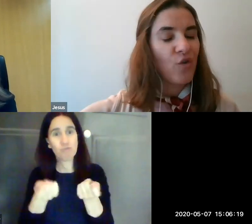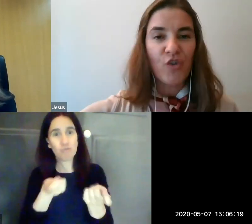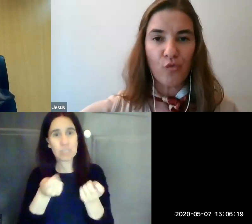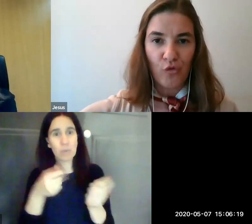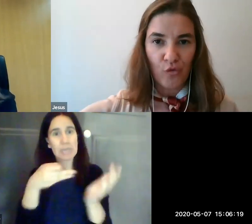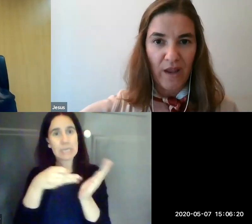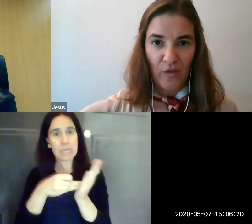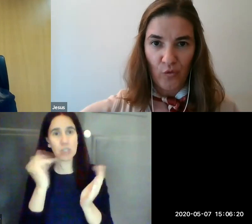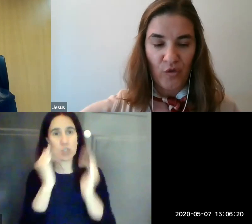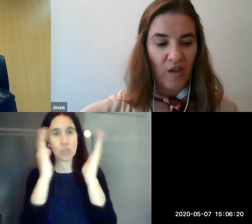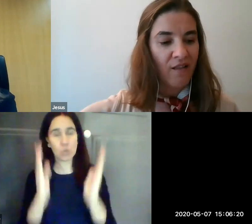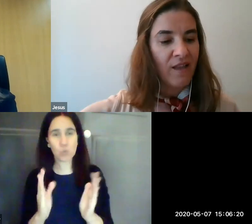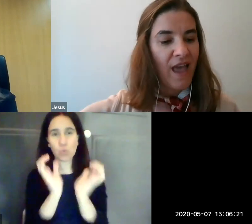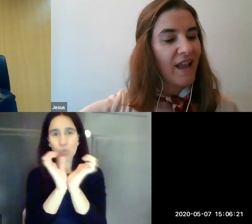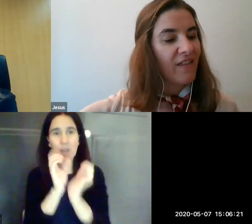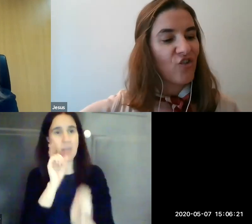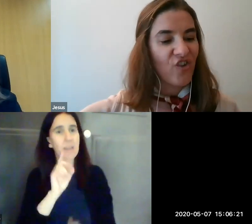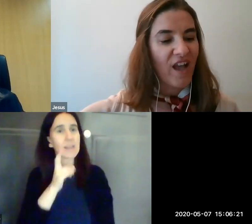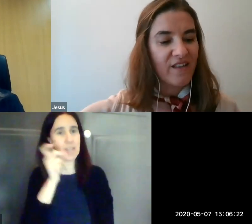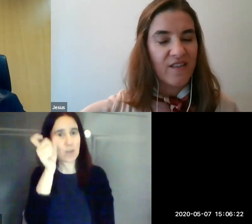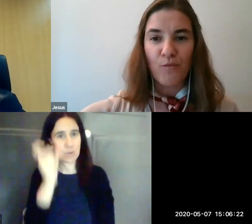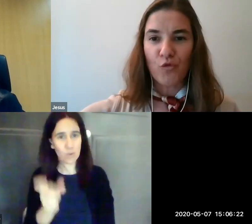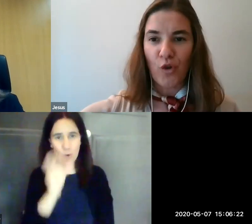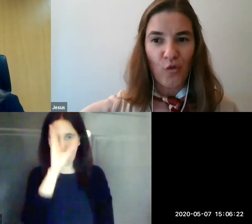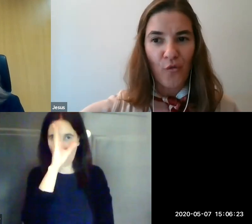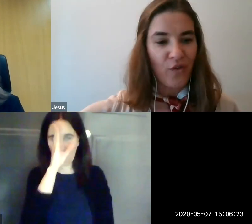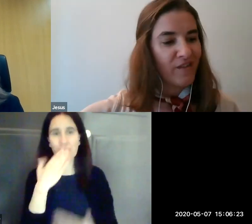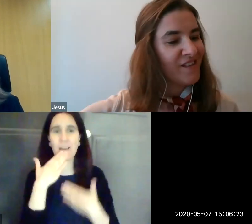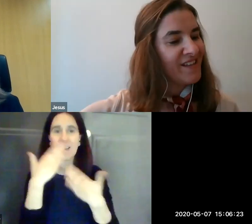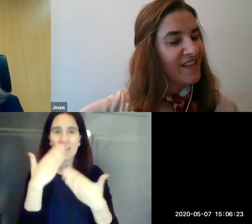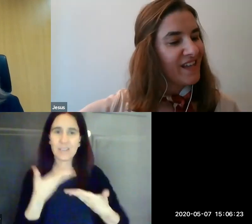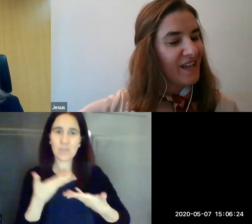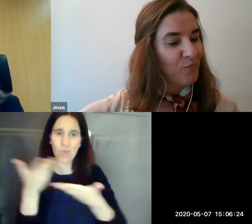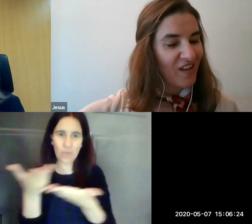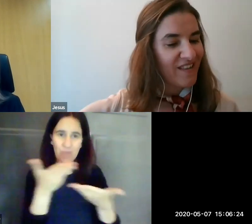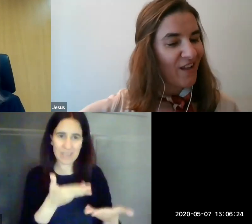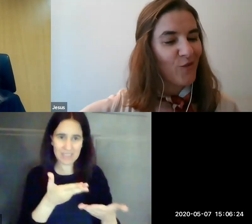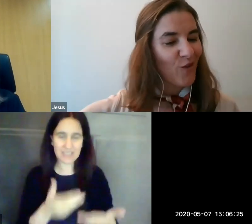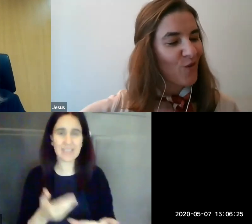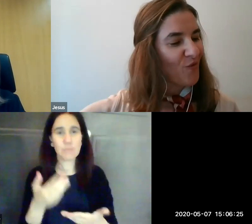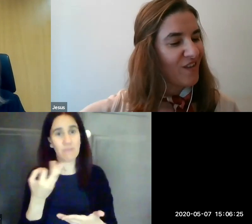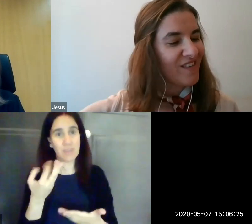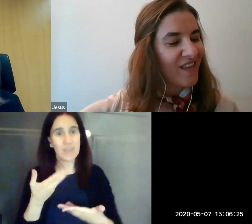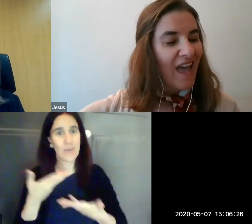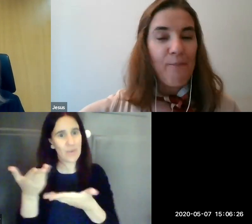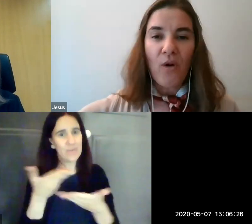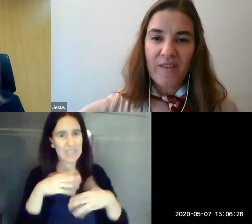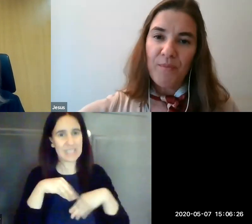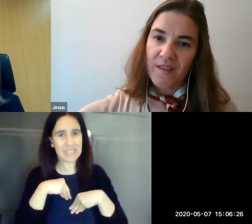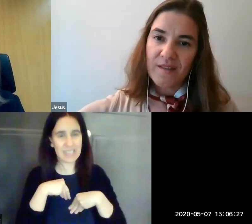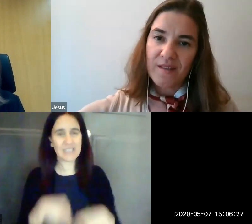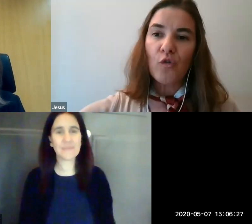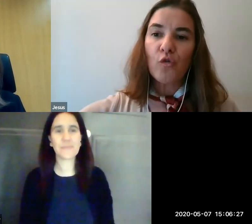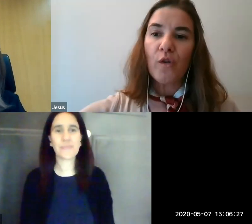Cliente do Instituto de Segurança Social, a quem desde já agradecemos o nosso convite, por ter aceito o nosso convite. Após